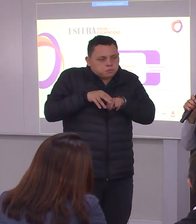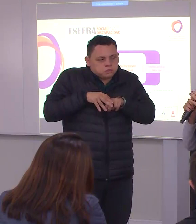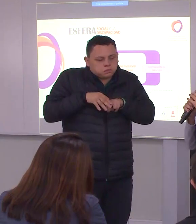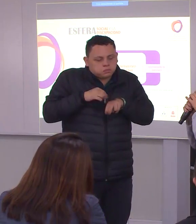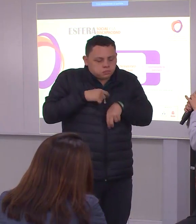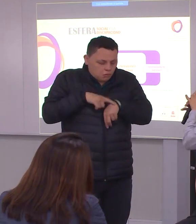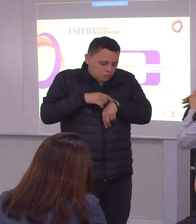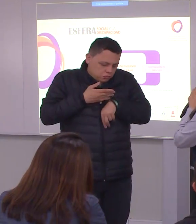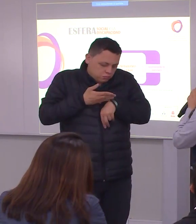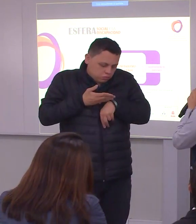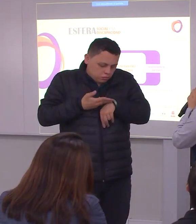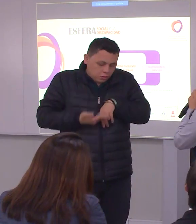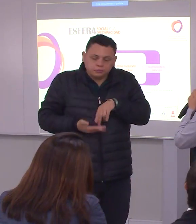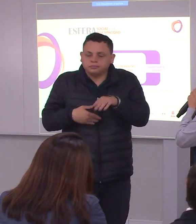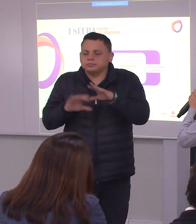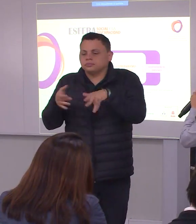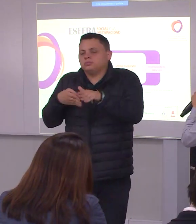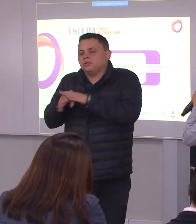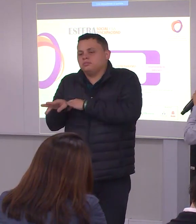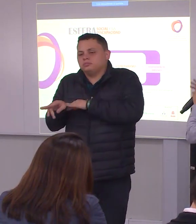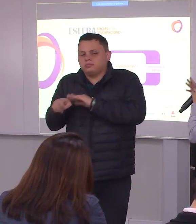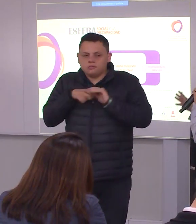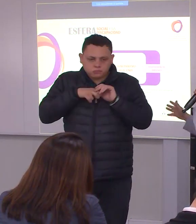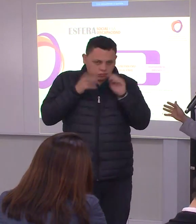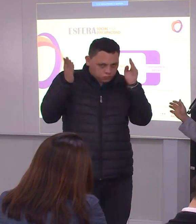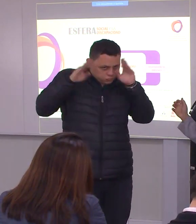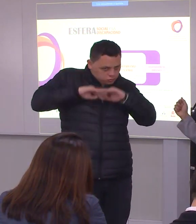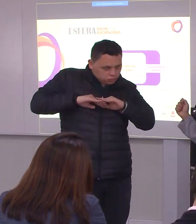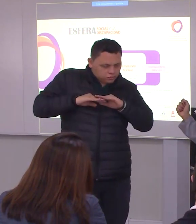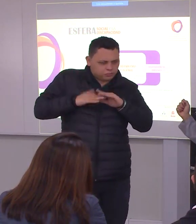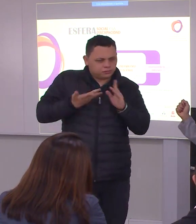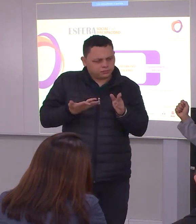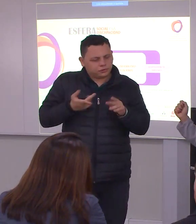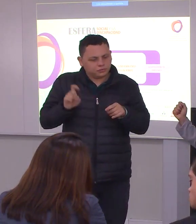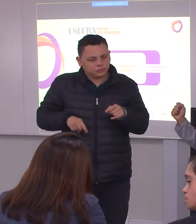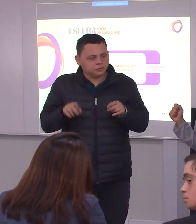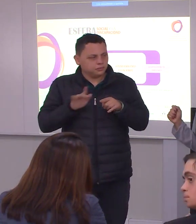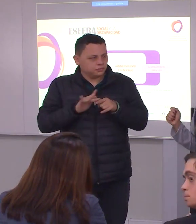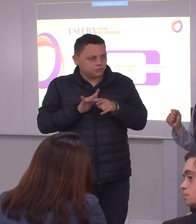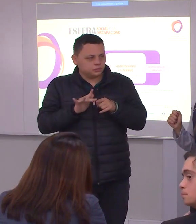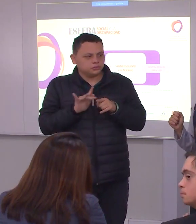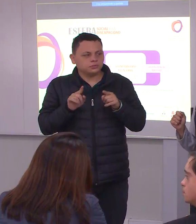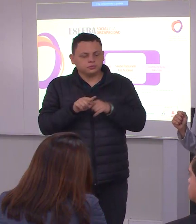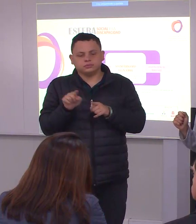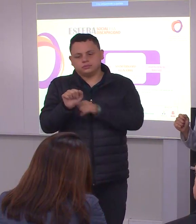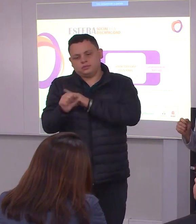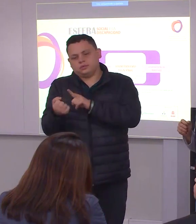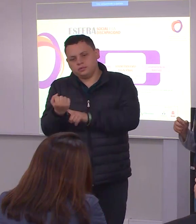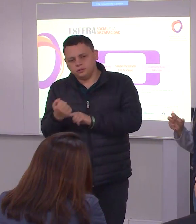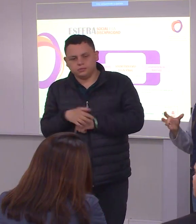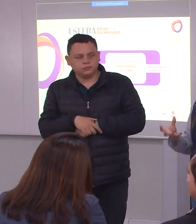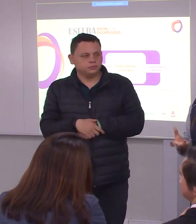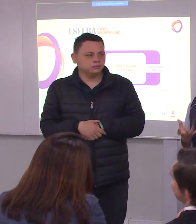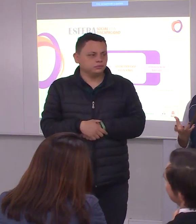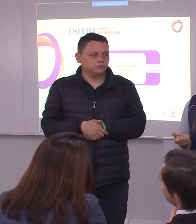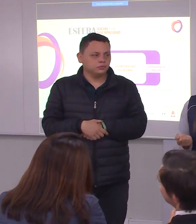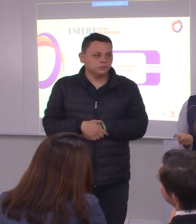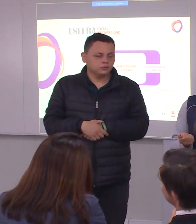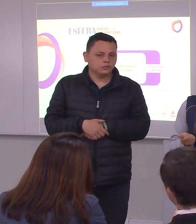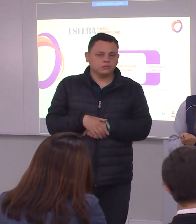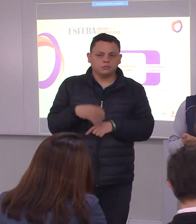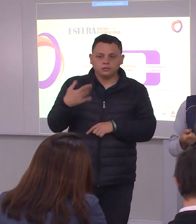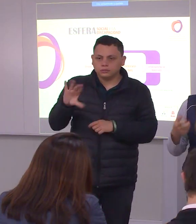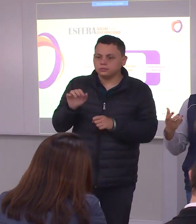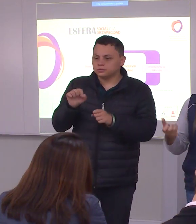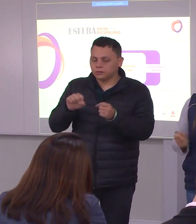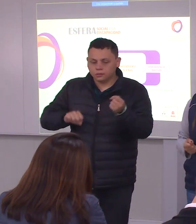pasar el tiempo entonces es muy importante empezar a hacer intervenciones frente a lo social porque entre más apoyo